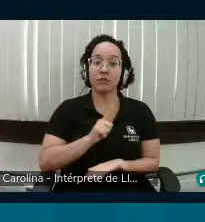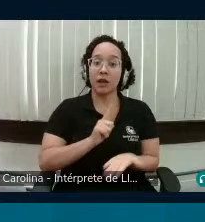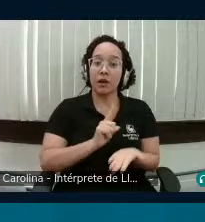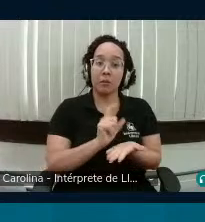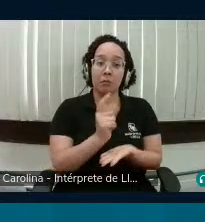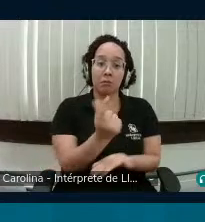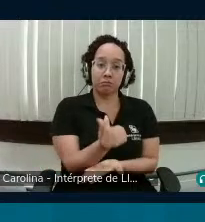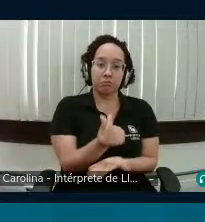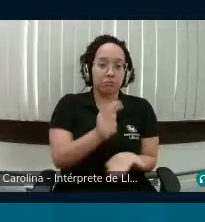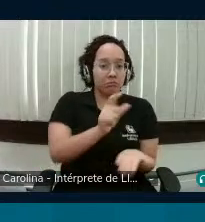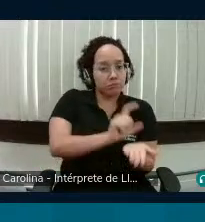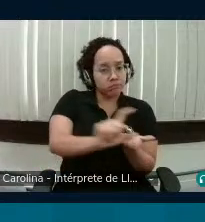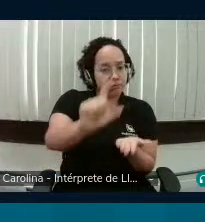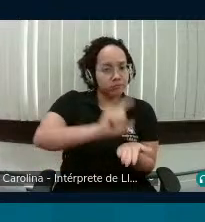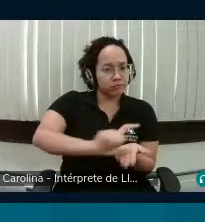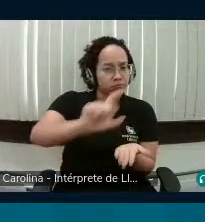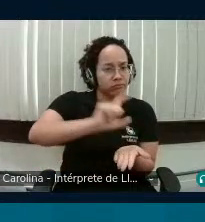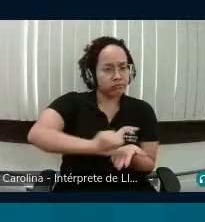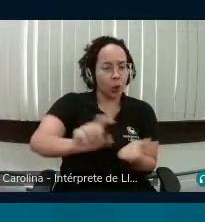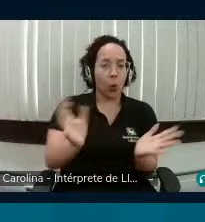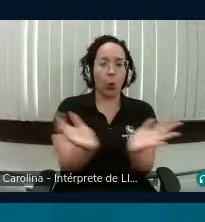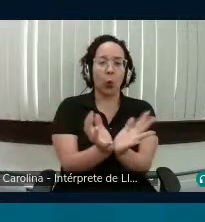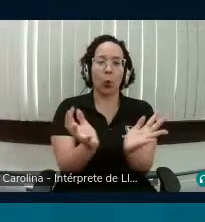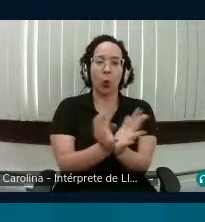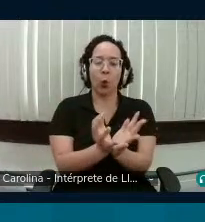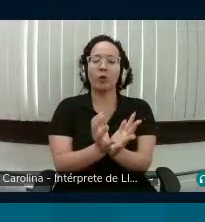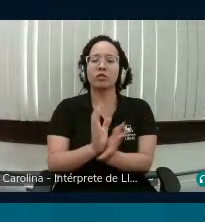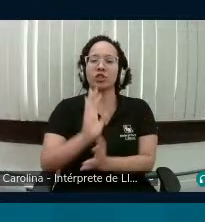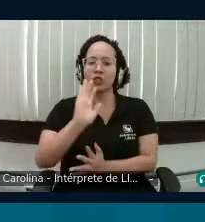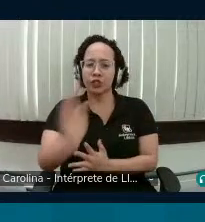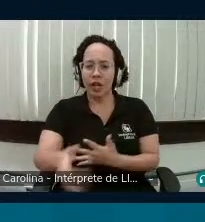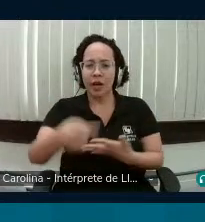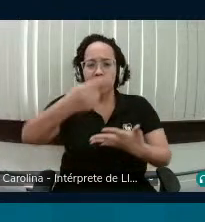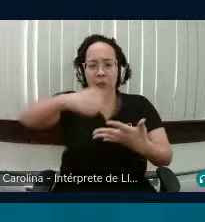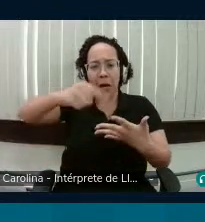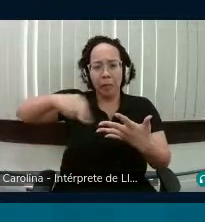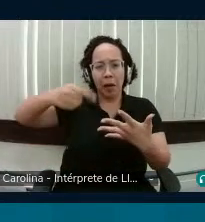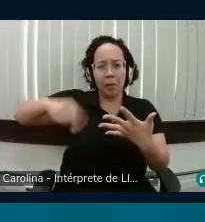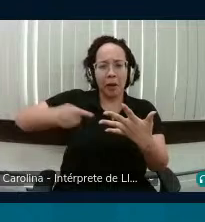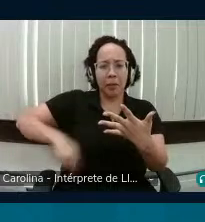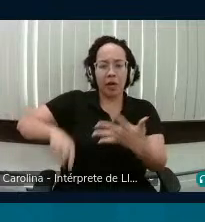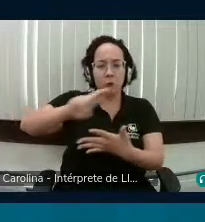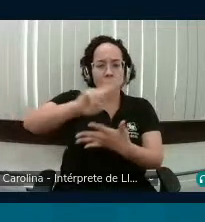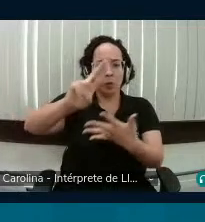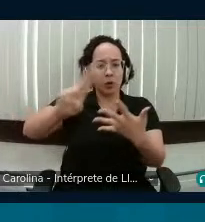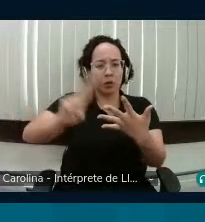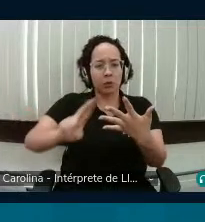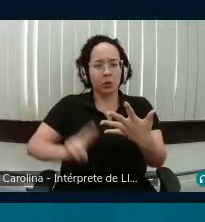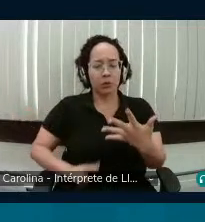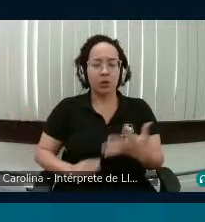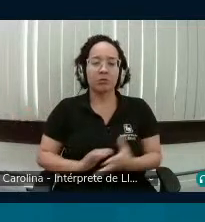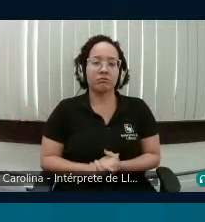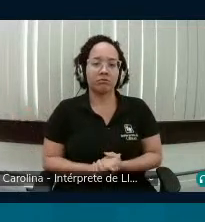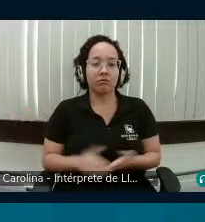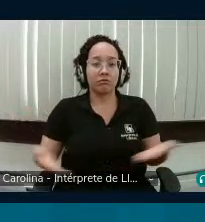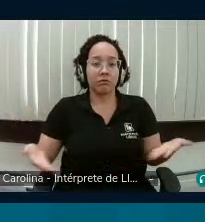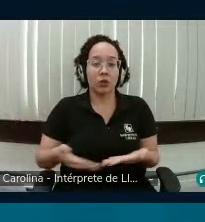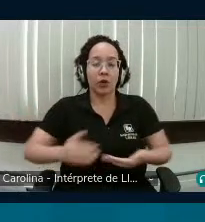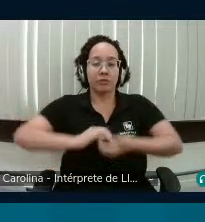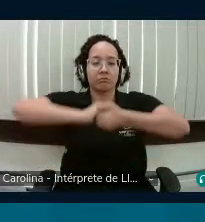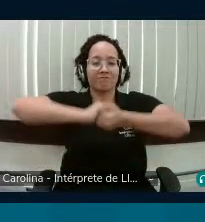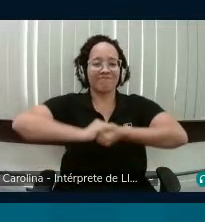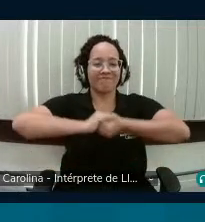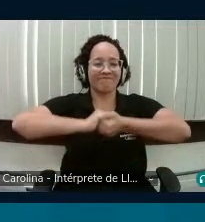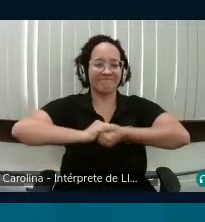todos nossos, né, toda a nossa equipe. A Poliana já citou todos, e eu quero aqui, em seu nome, viu, Poliana, cumprimentar todos, mas é